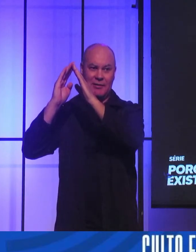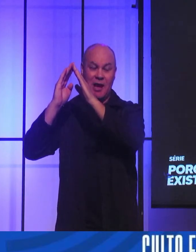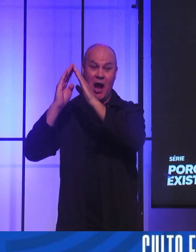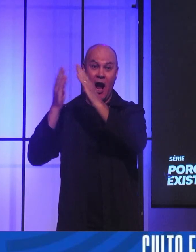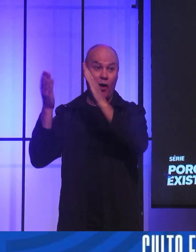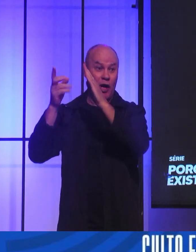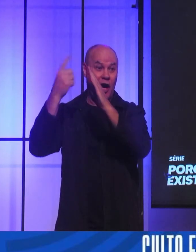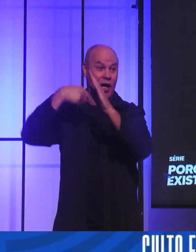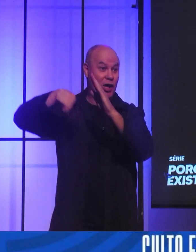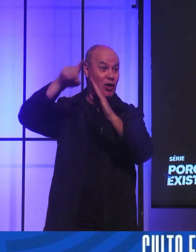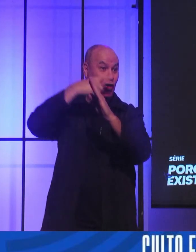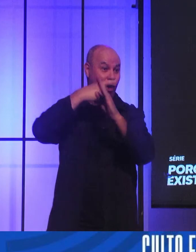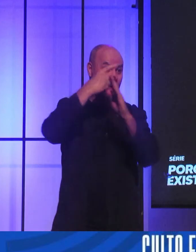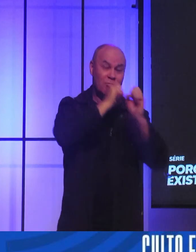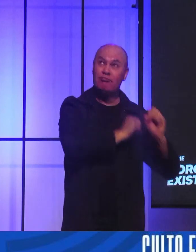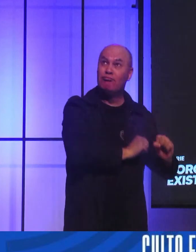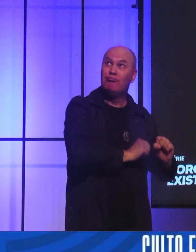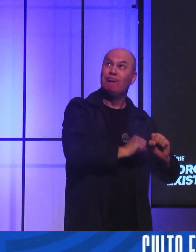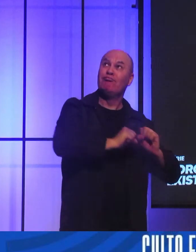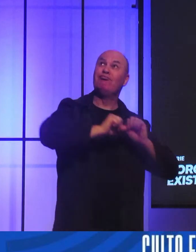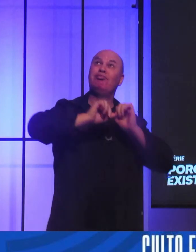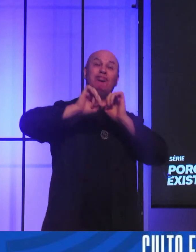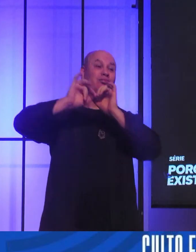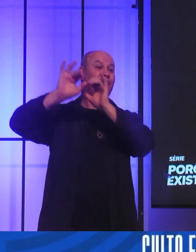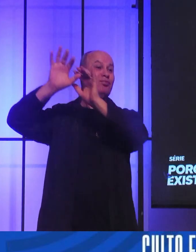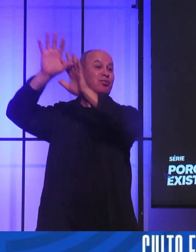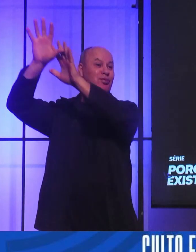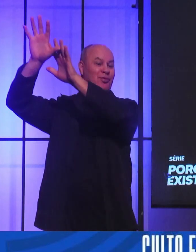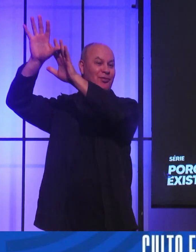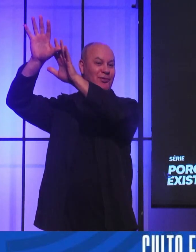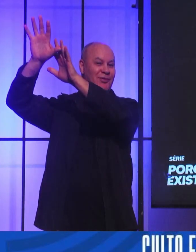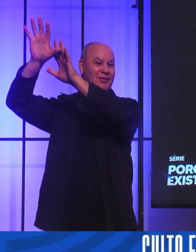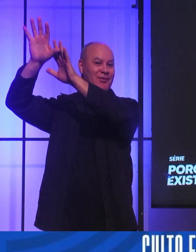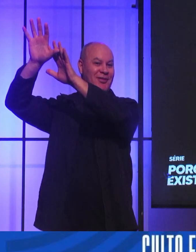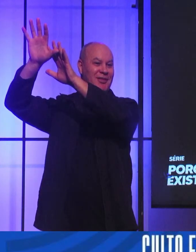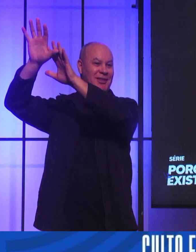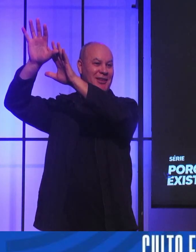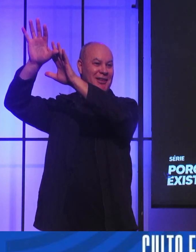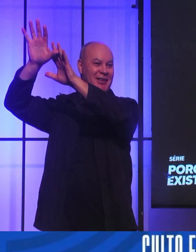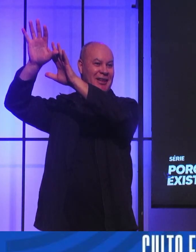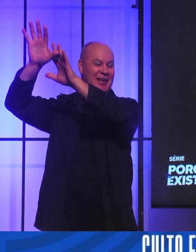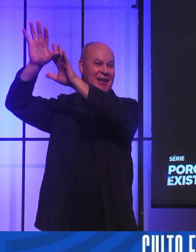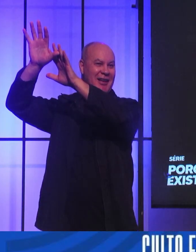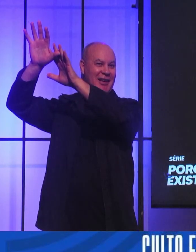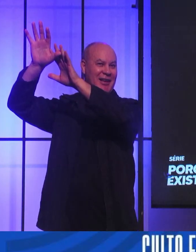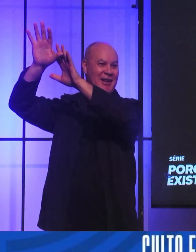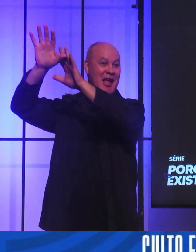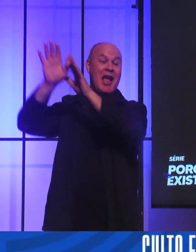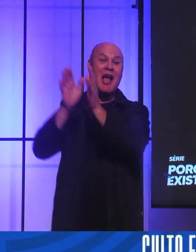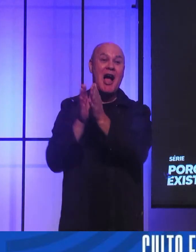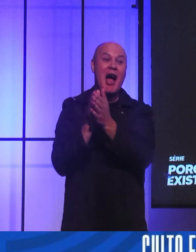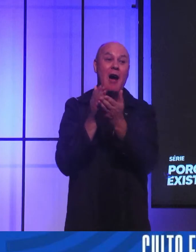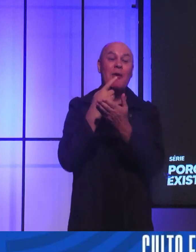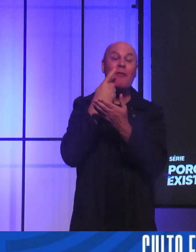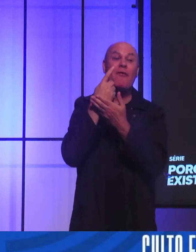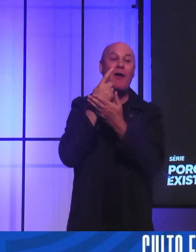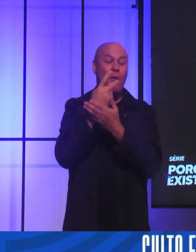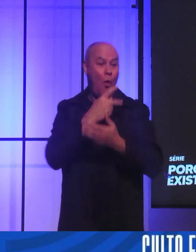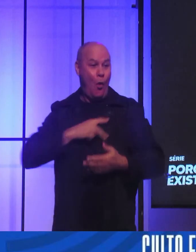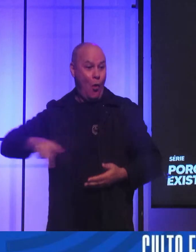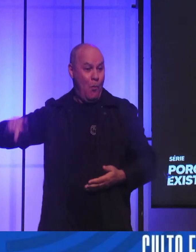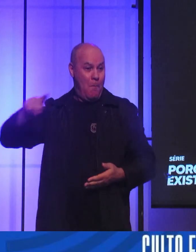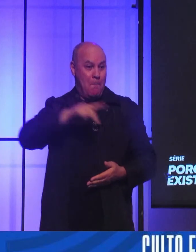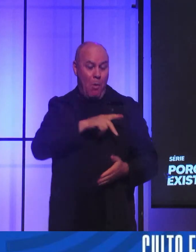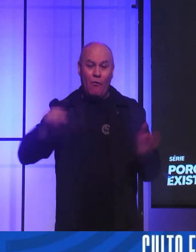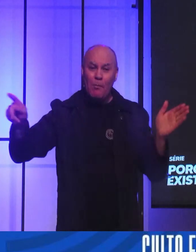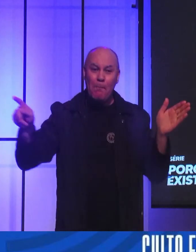casa de Deus. E o texto continua dizendo, e eles serão o seu povo, o próprio Deus estará com eles, e ele